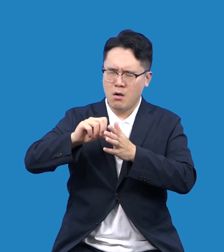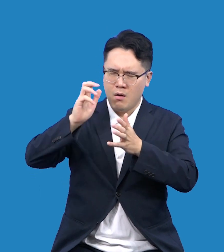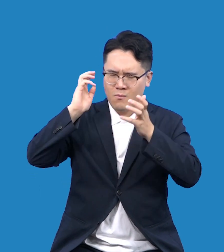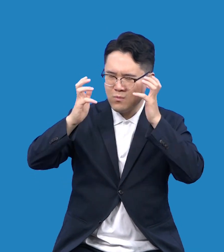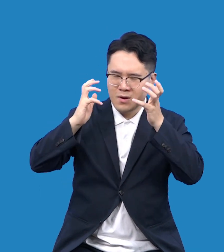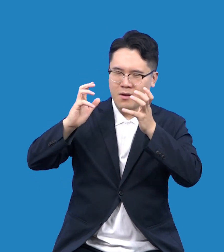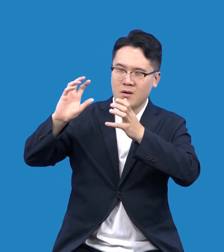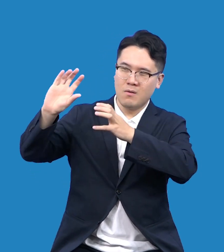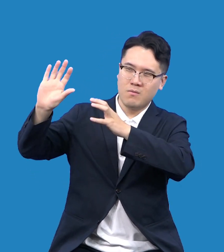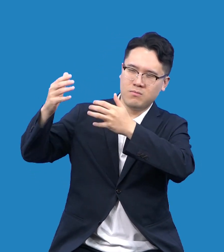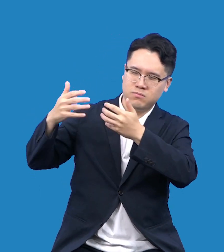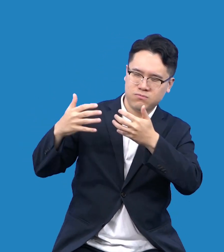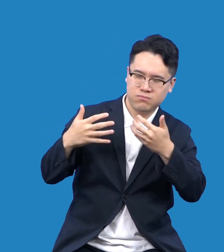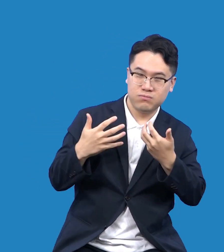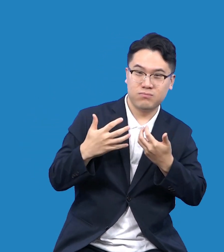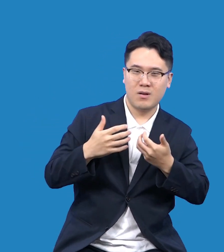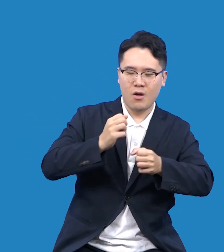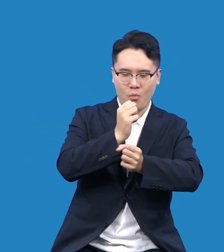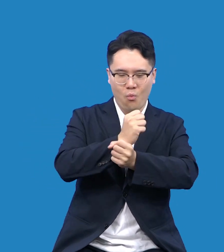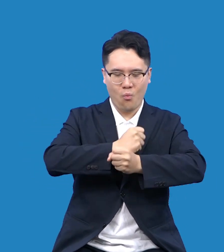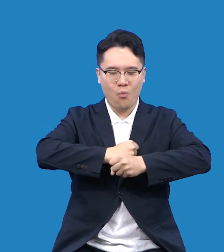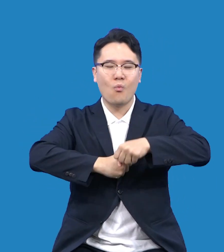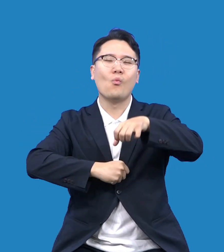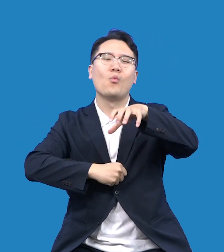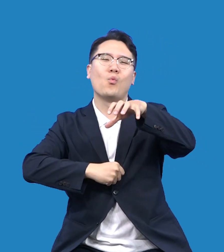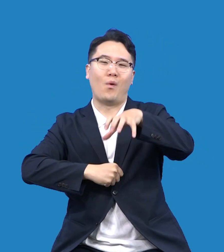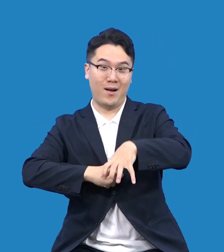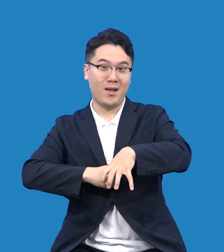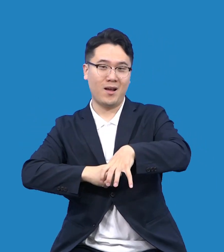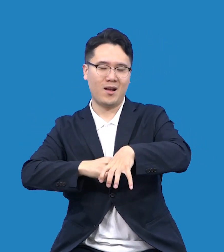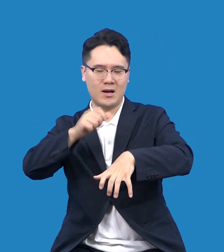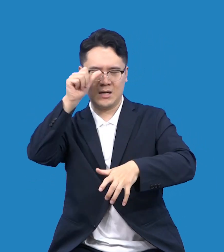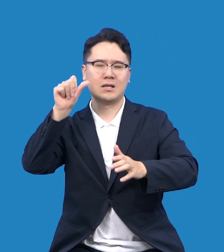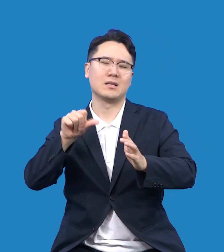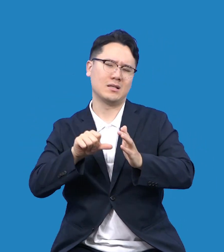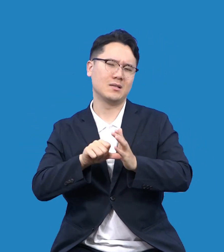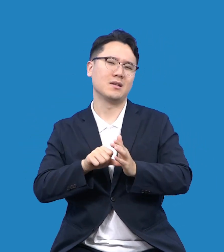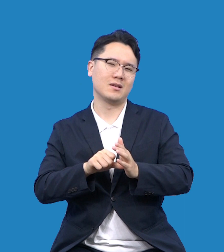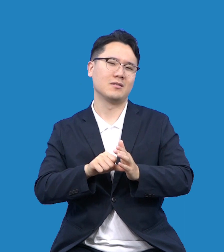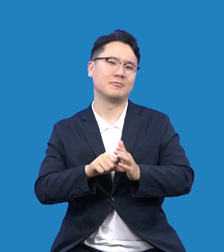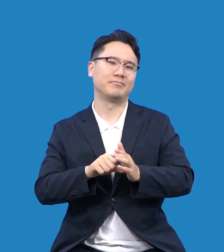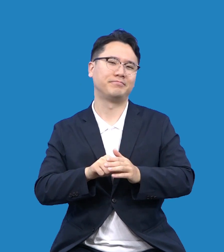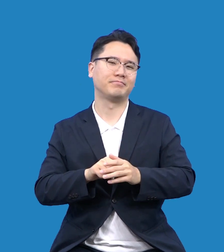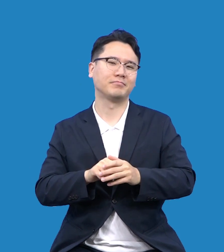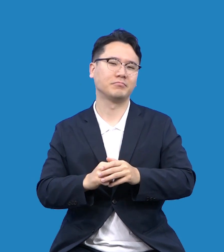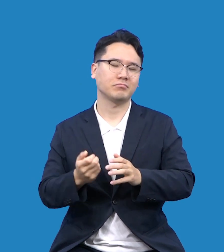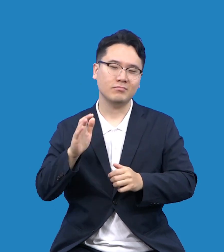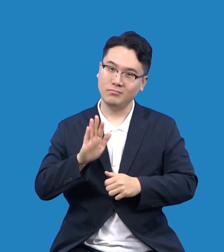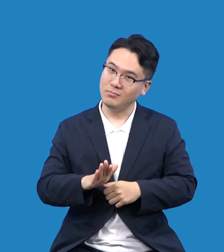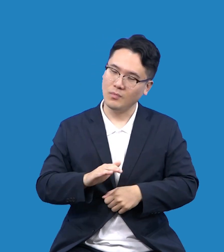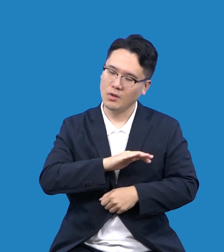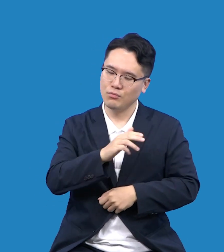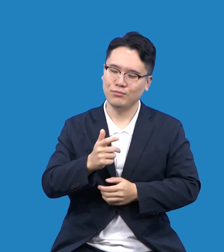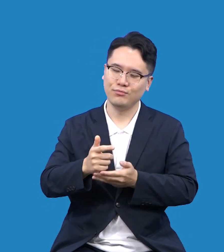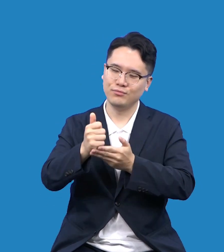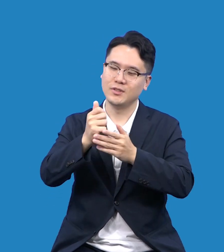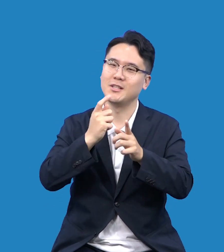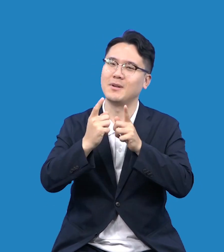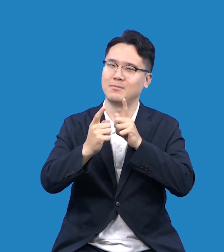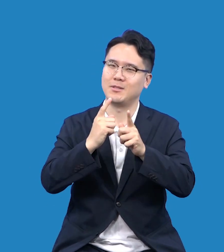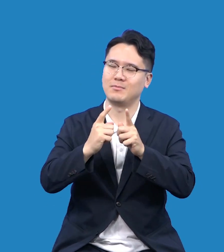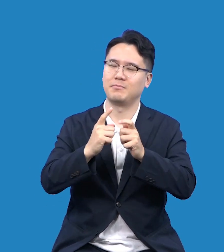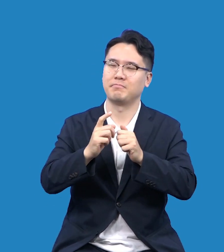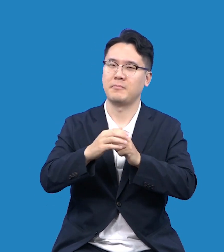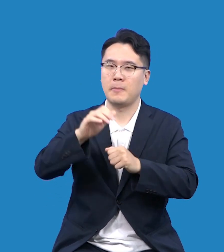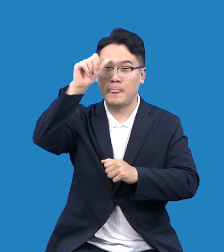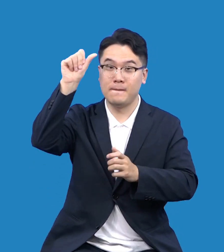광야의 인생이 맞는 인생의 모습일 것입니다. 하지만 우리 주님이 말씀하십니다. 인생의 주인,